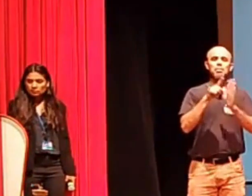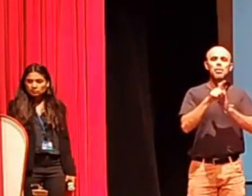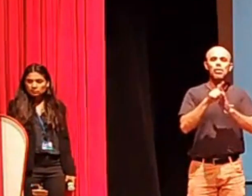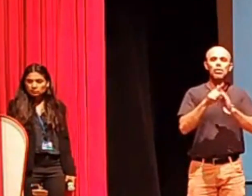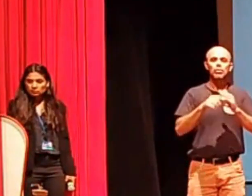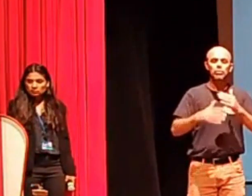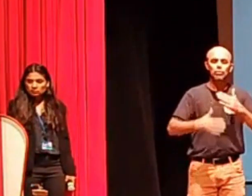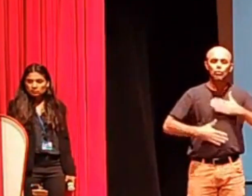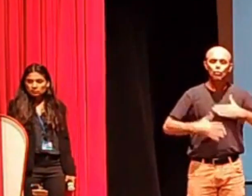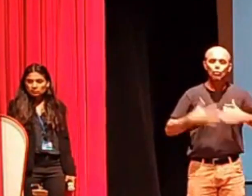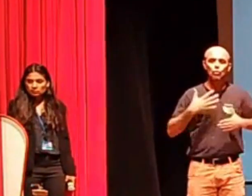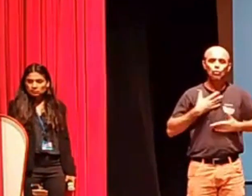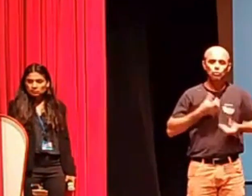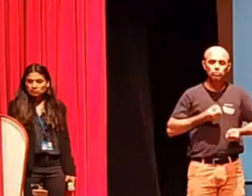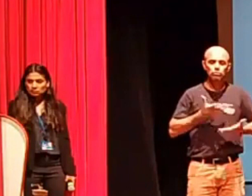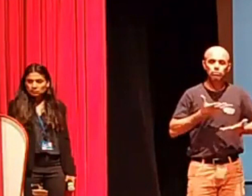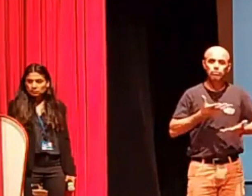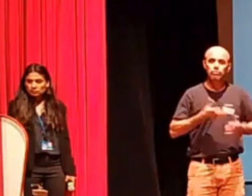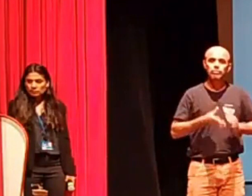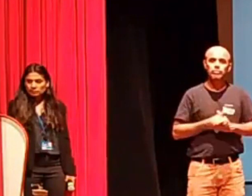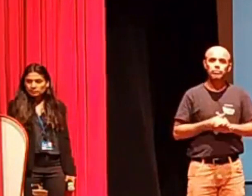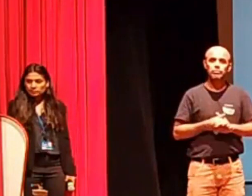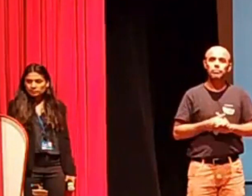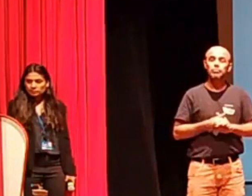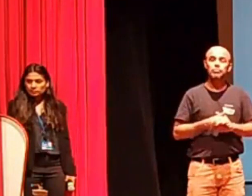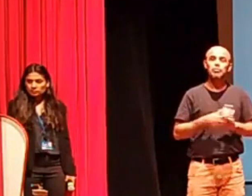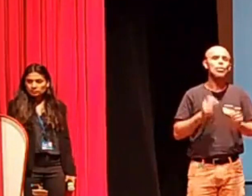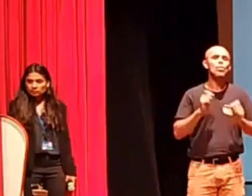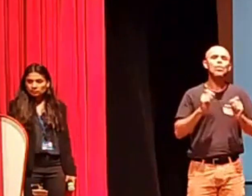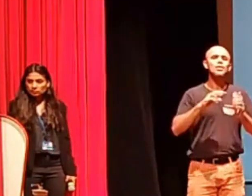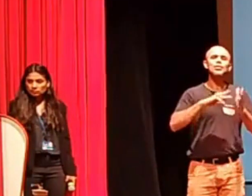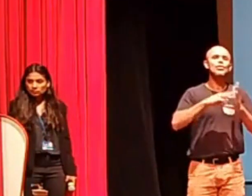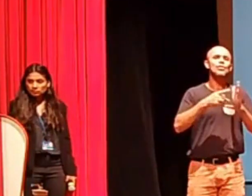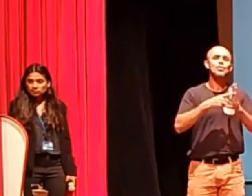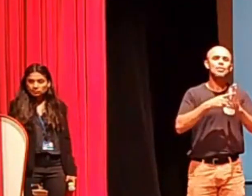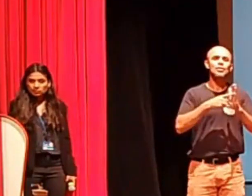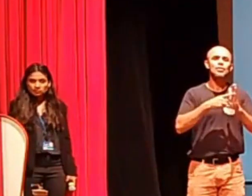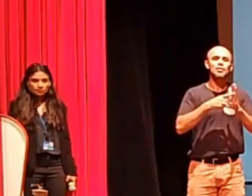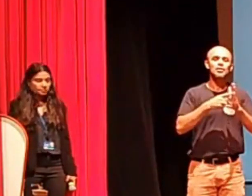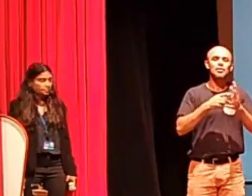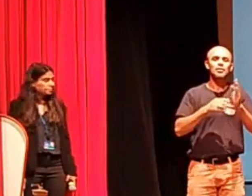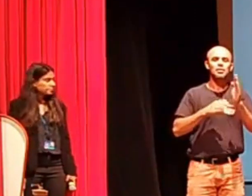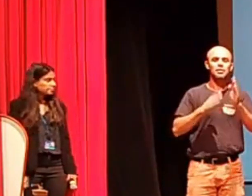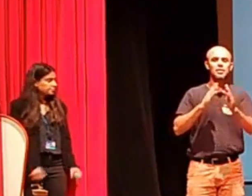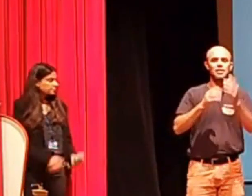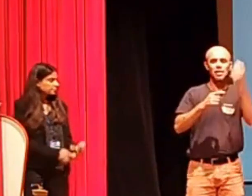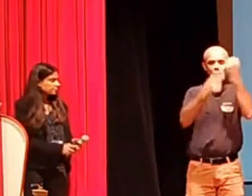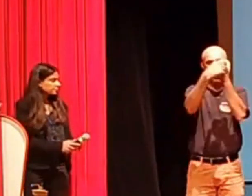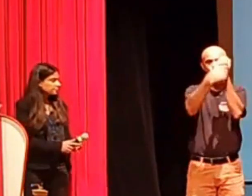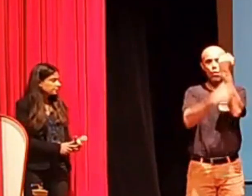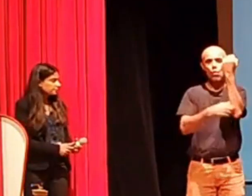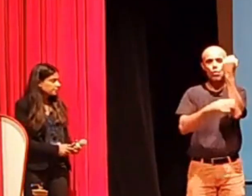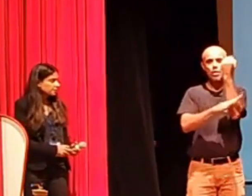corpo falante. Isso. Gostaria de saber o que é desvio de coluna.